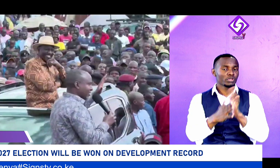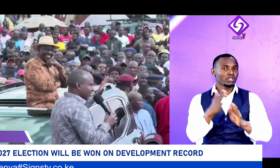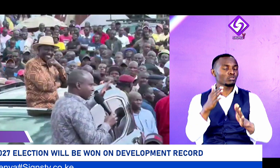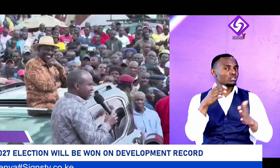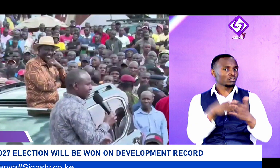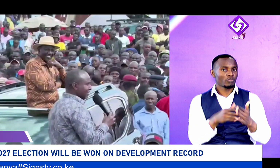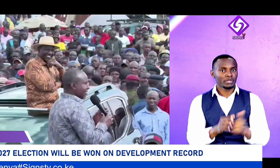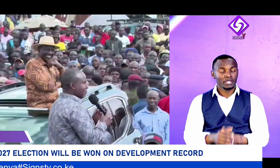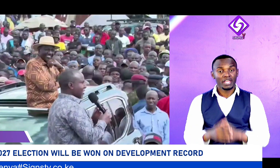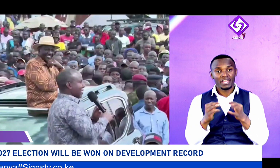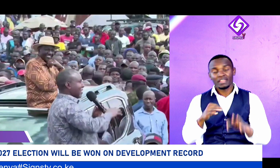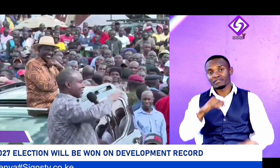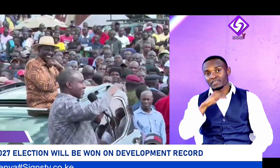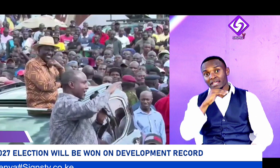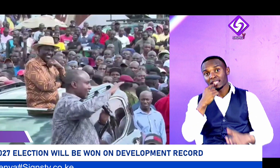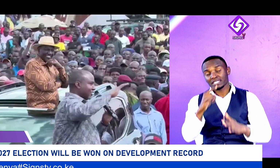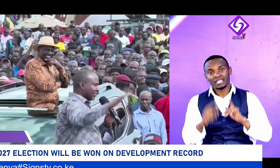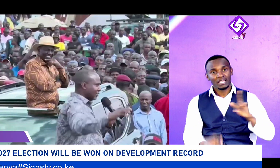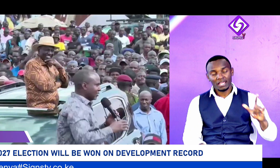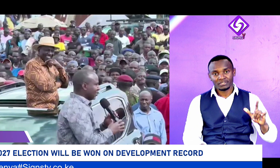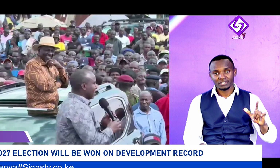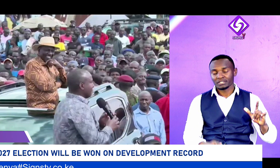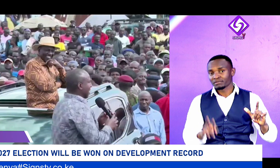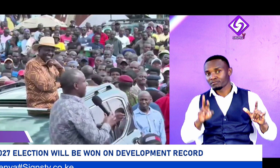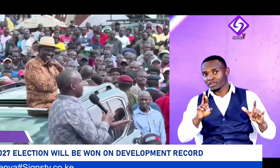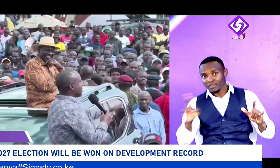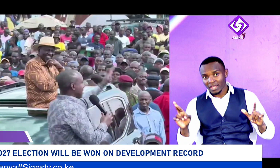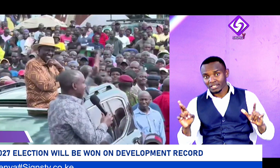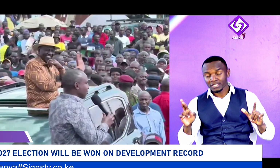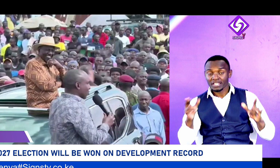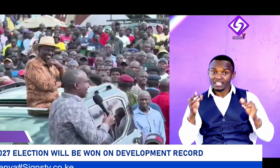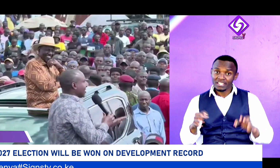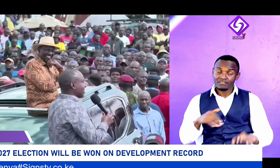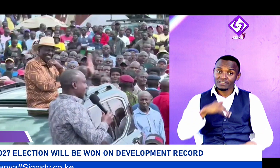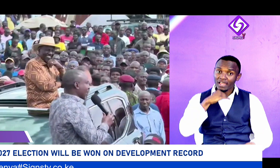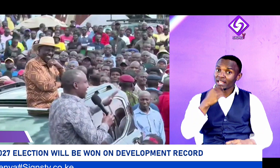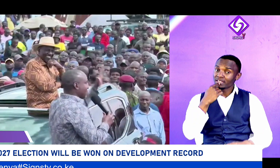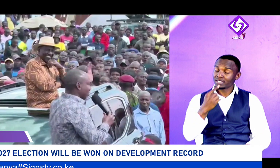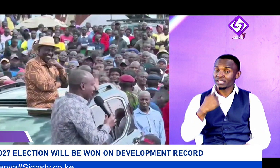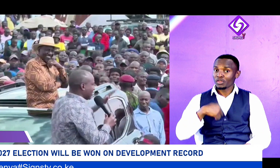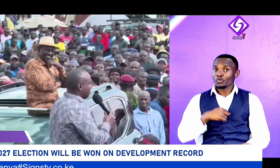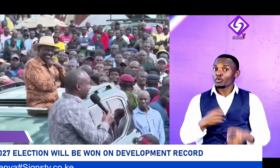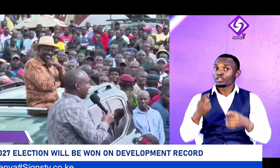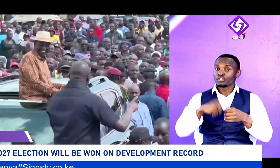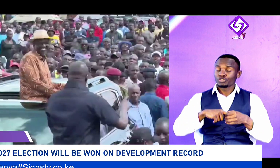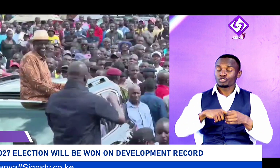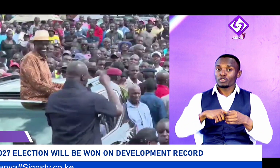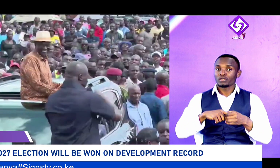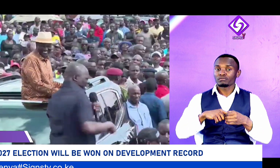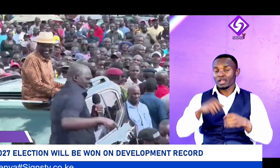ni baba akisema right ni baba amesema tuko katika serikali ya broad base. Namna hiyo ukifika area